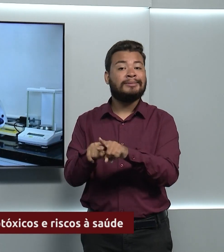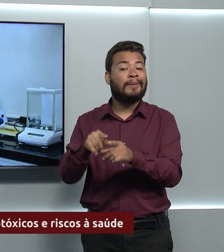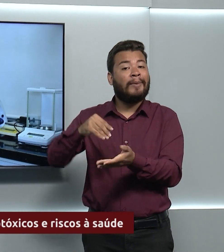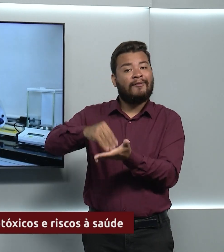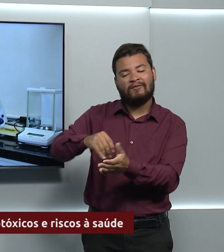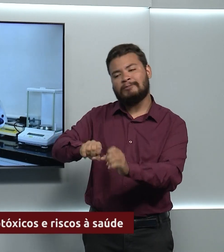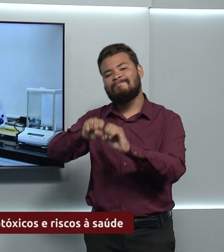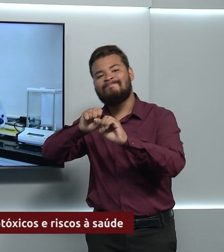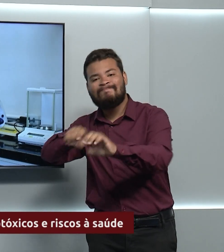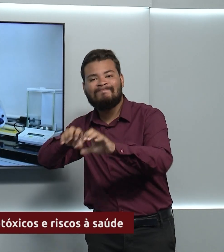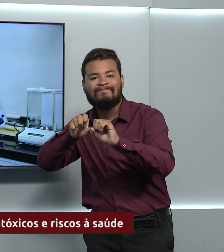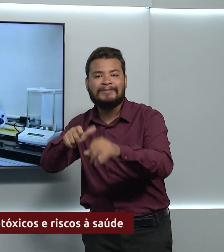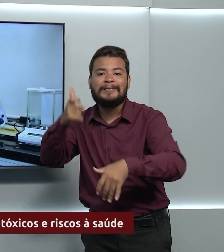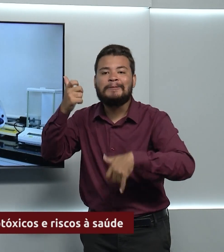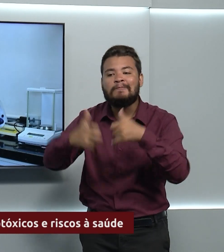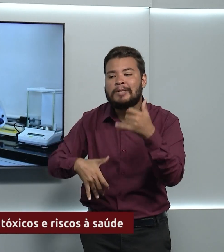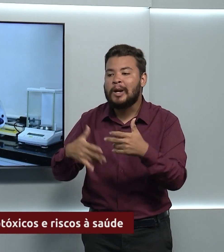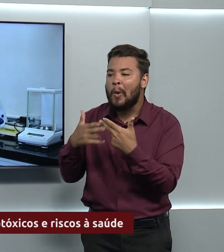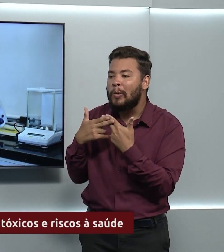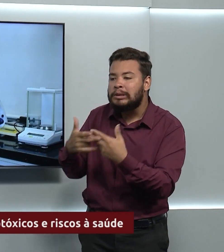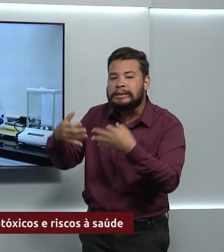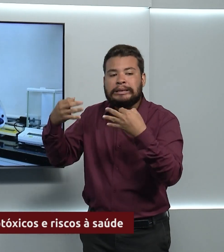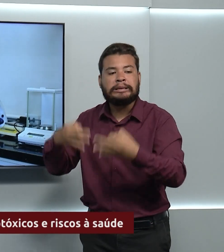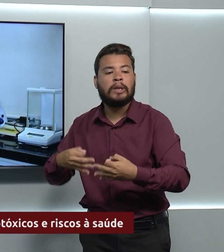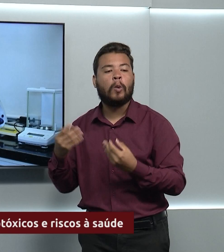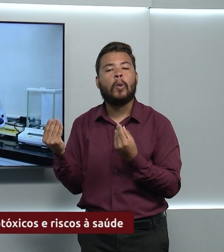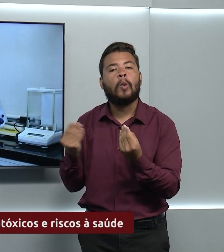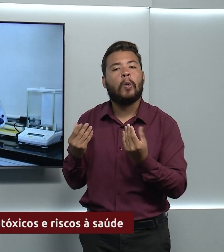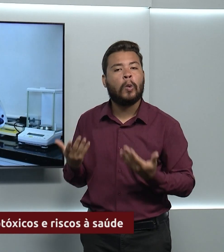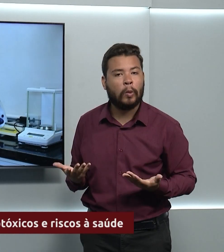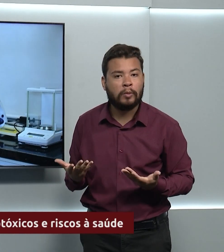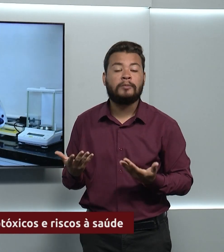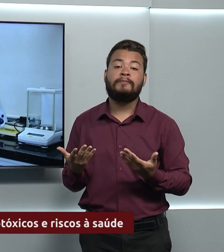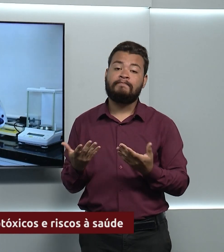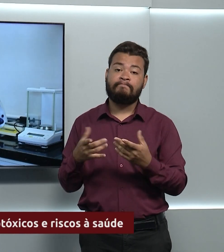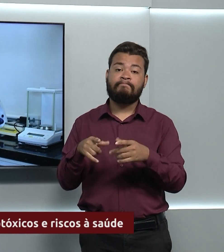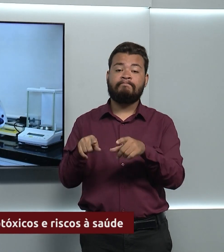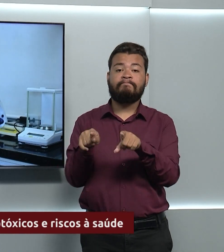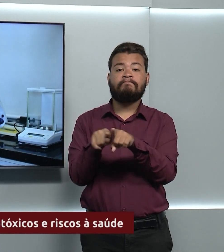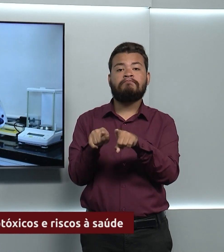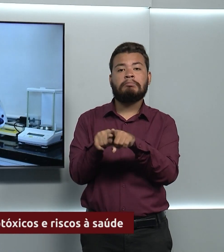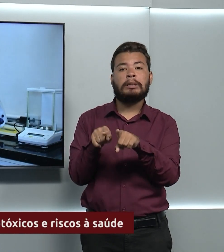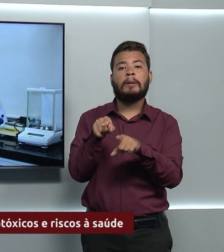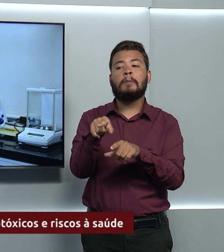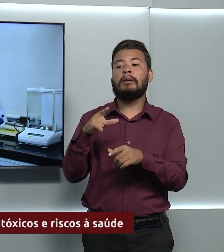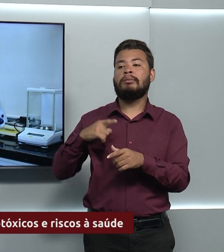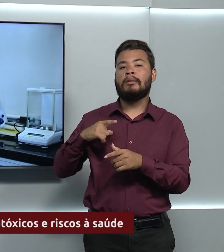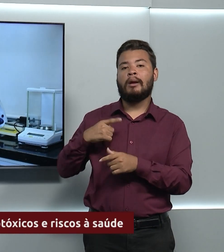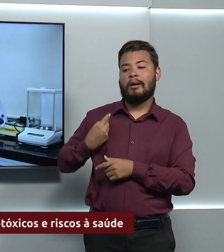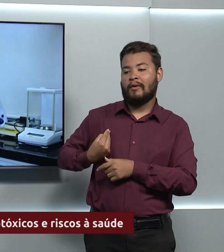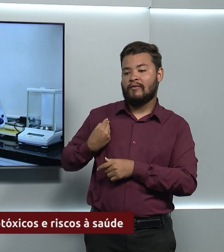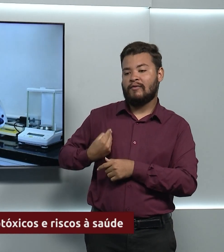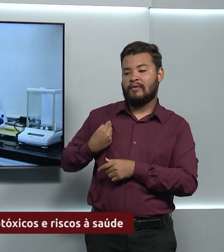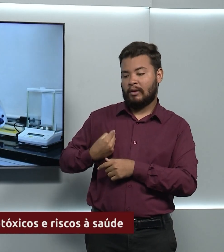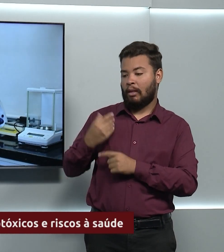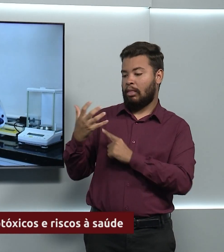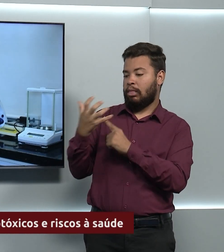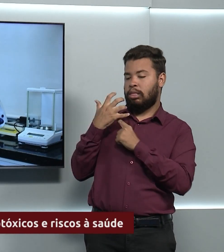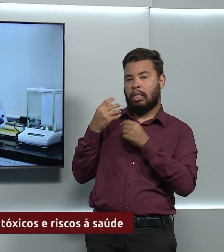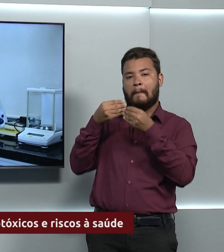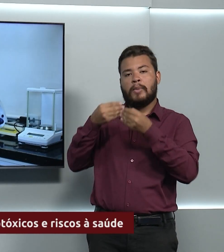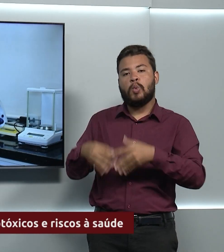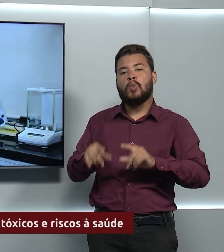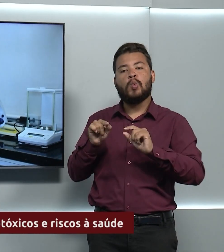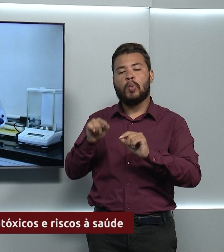instrução sobre como eles deveriam usar, quais consequências esses produtos trariam para eles.